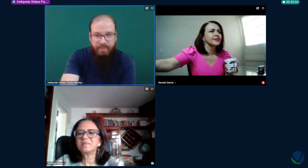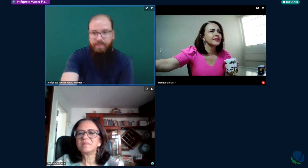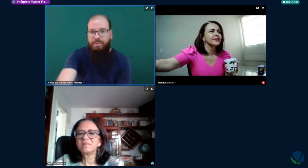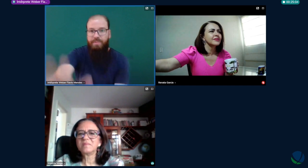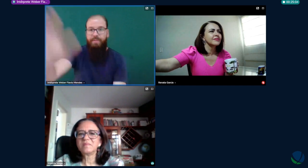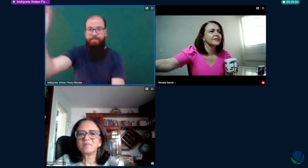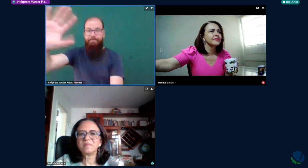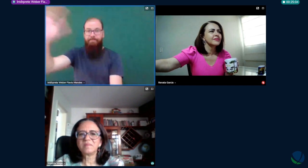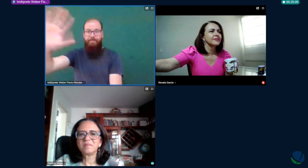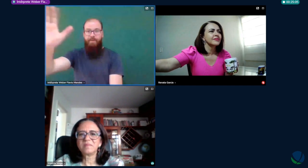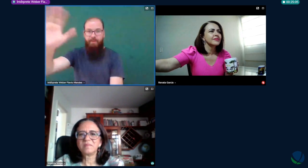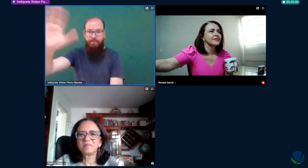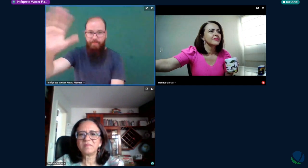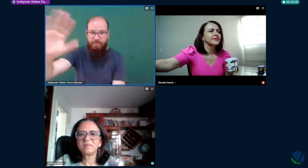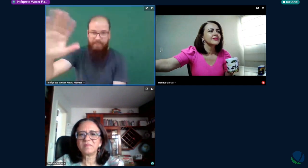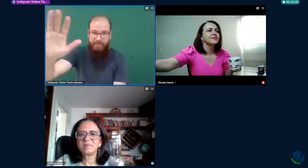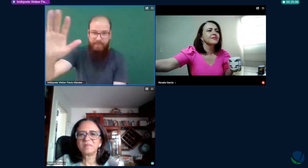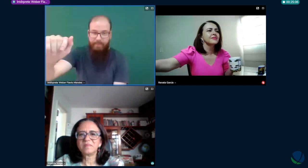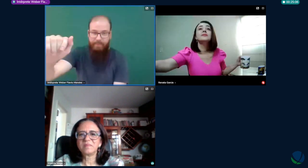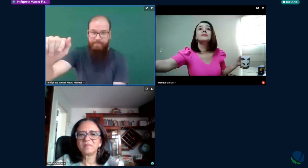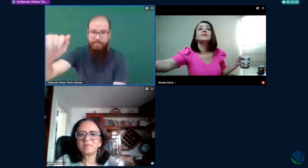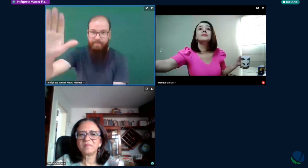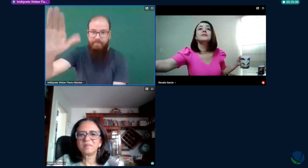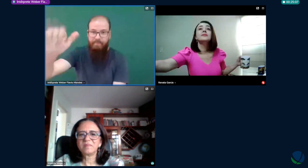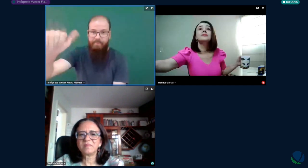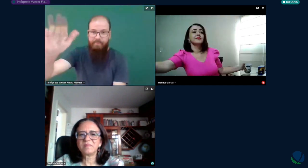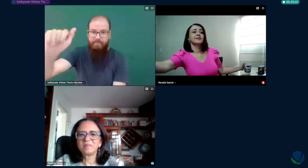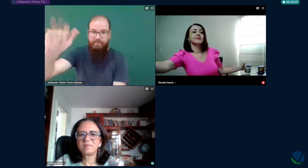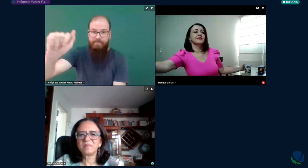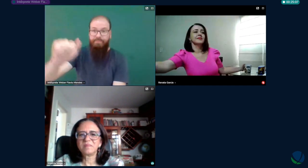Se ela quer que deixe eu tirar. Ok, vou perguntar para ela.